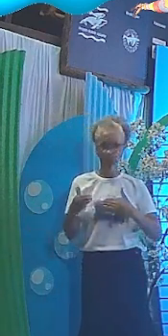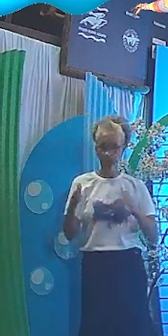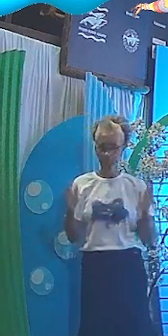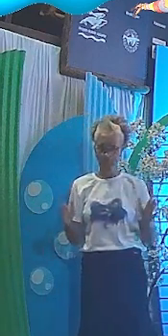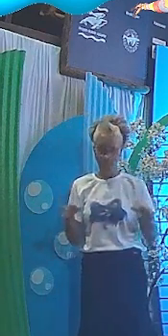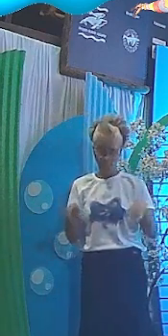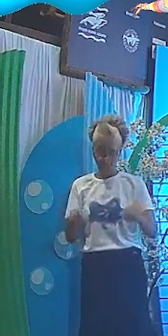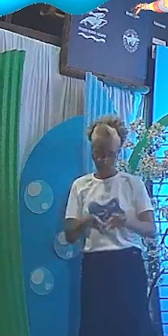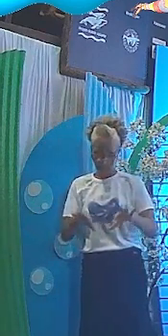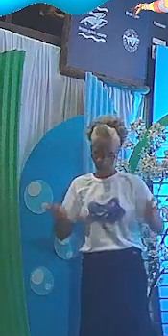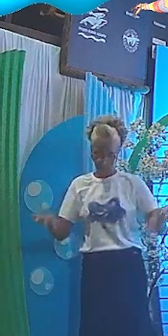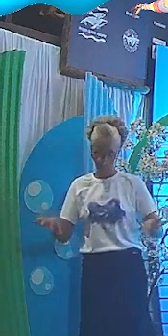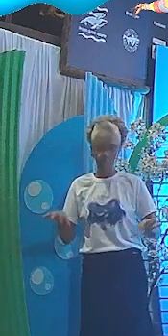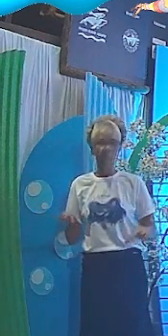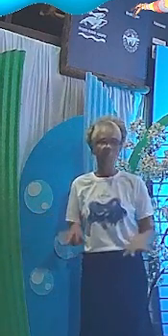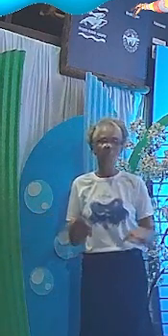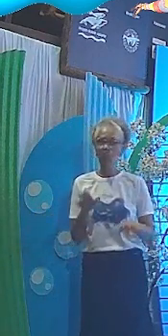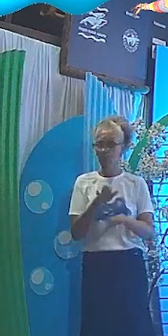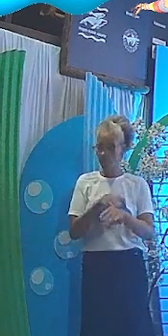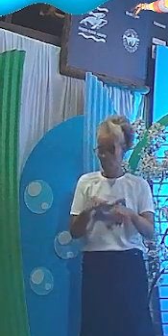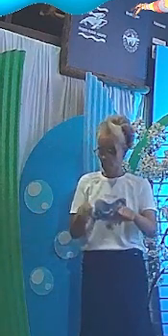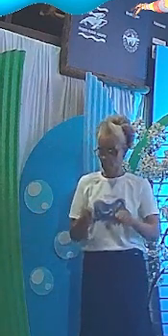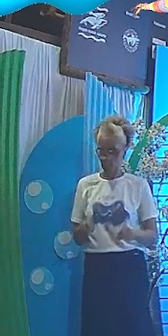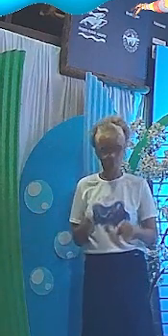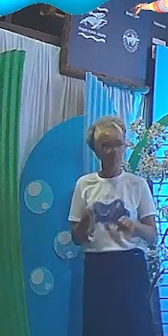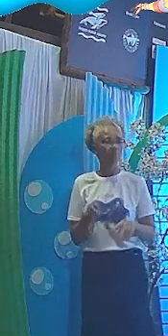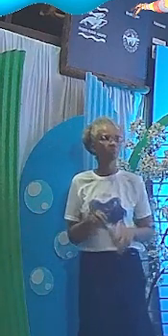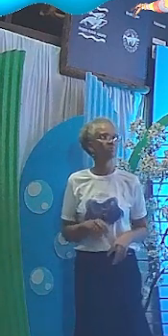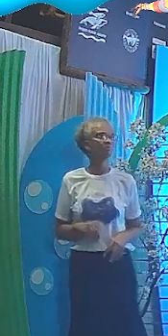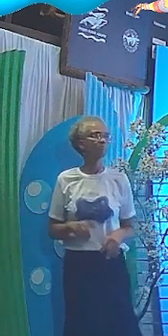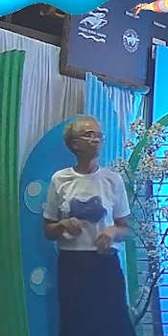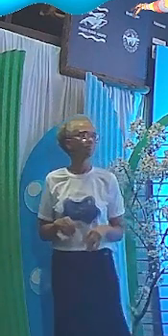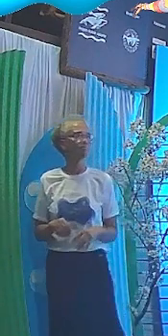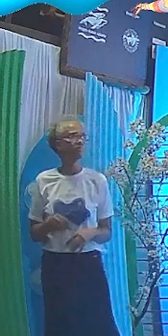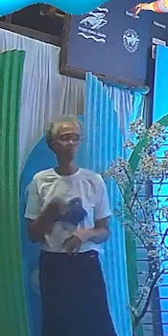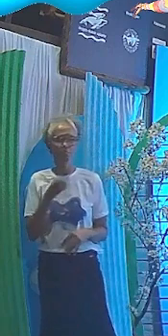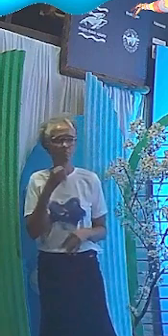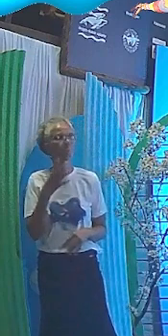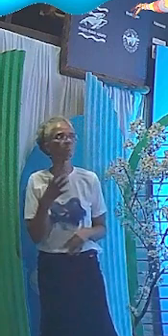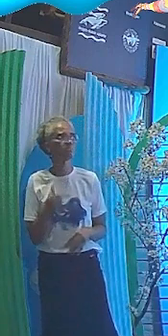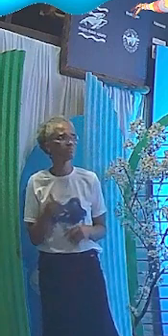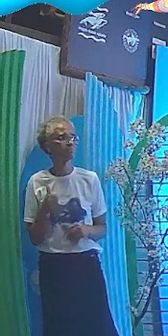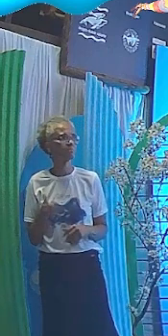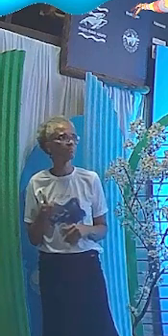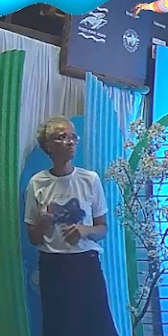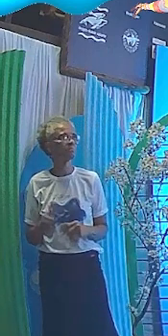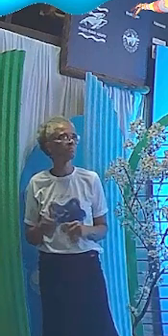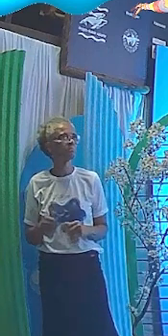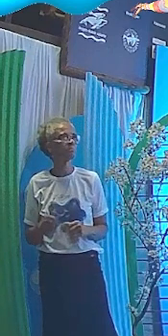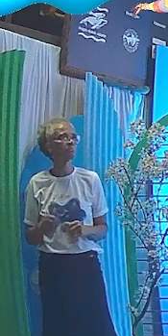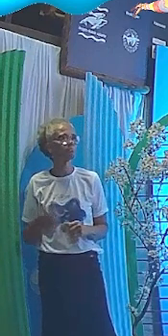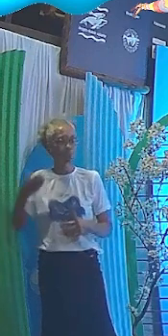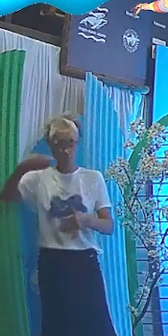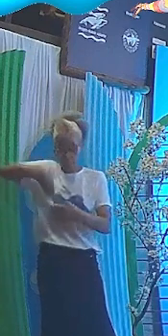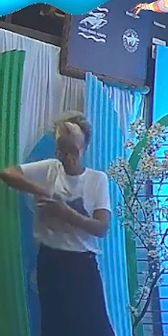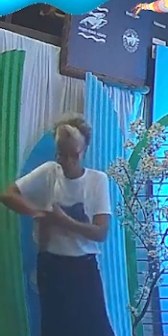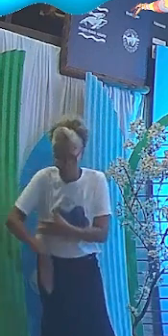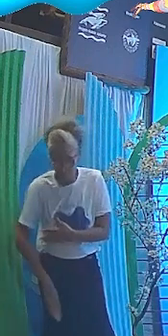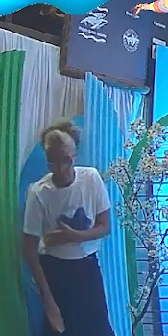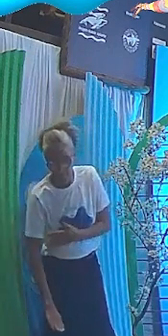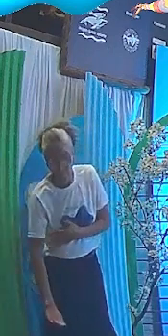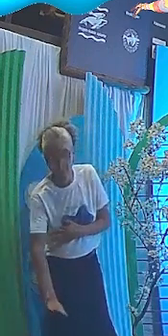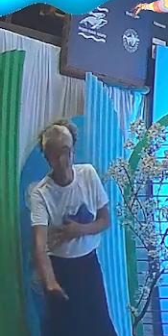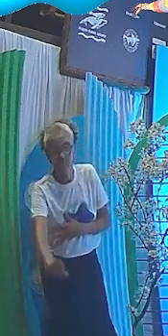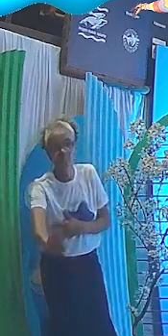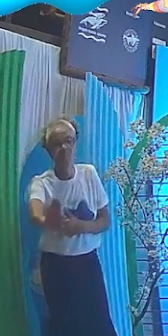participar dessa mesa aqui amanhã, 10h30. Então, é isso. É dizer que, né, esse mergulho que eu fiz de meses